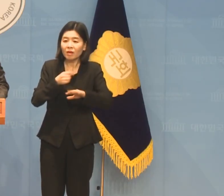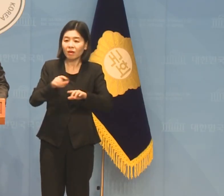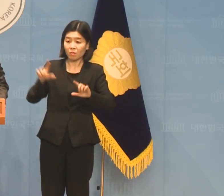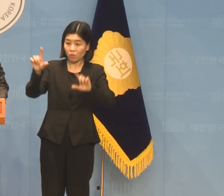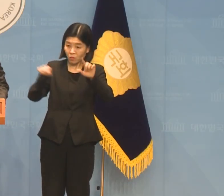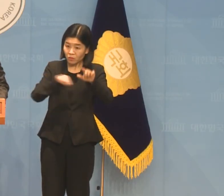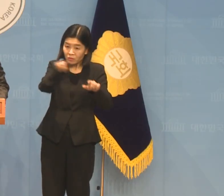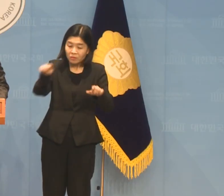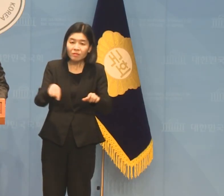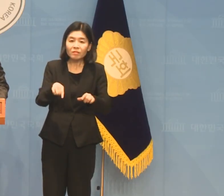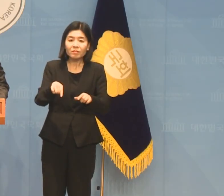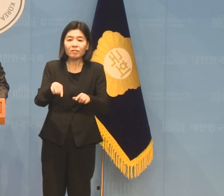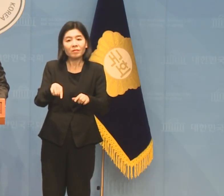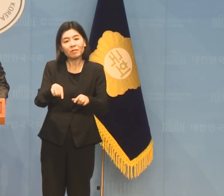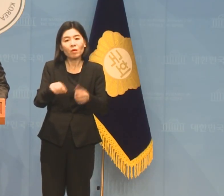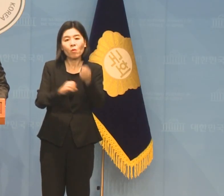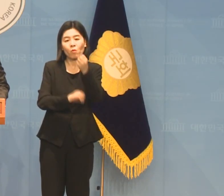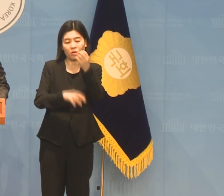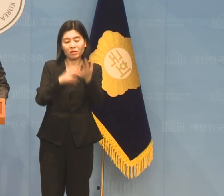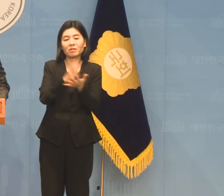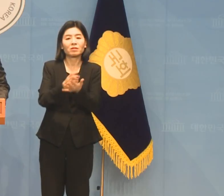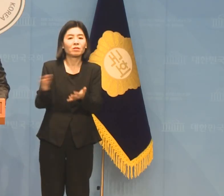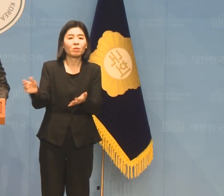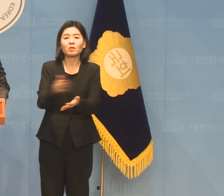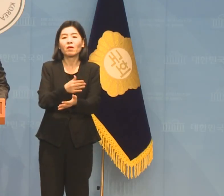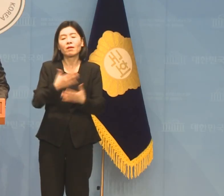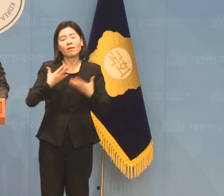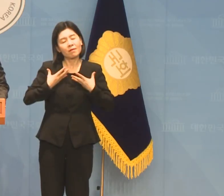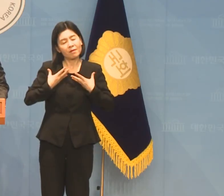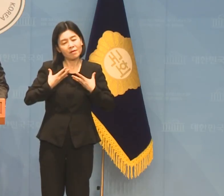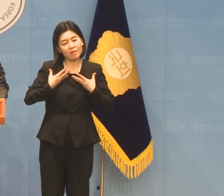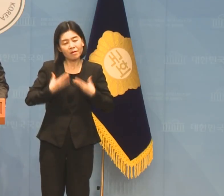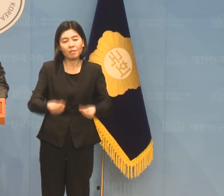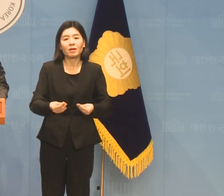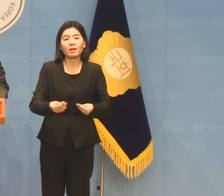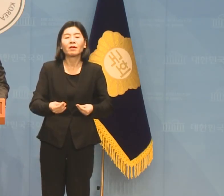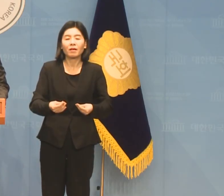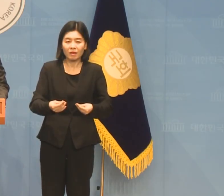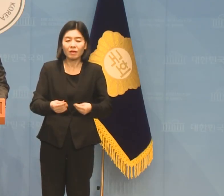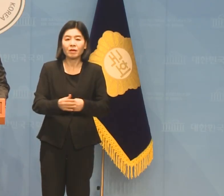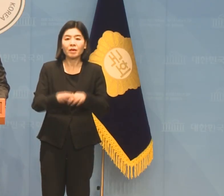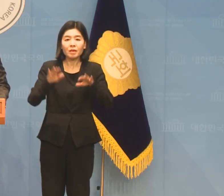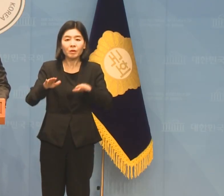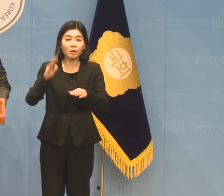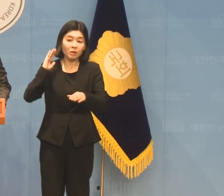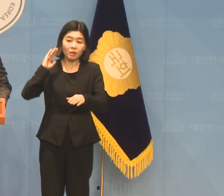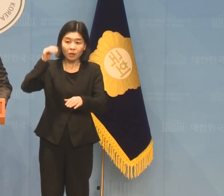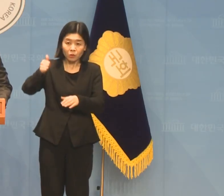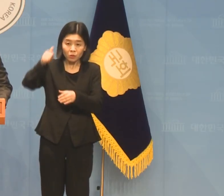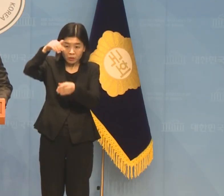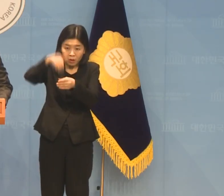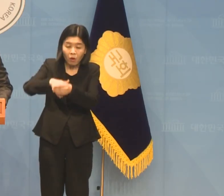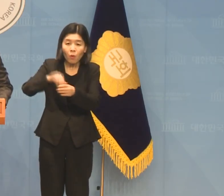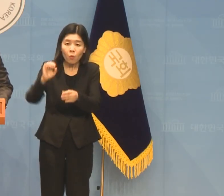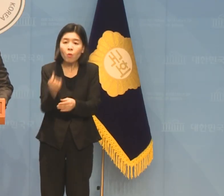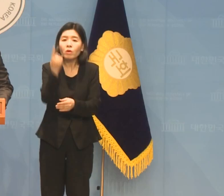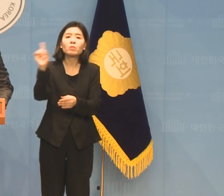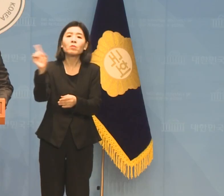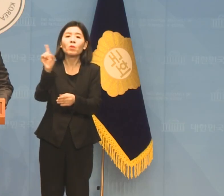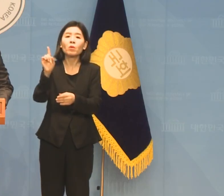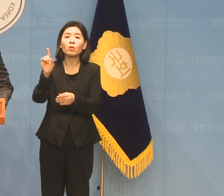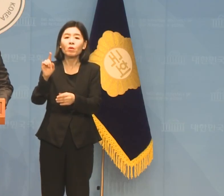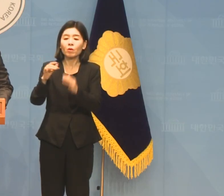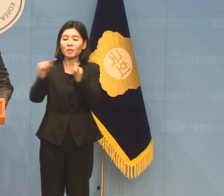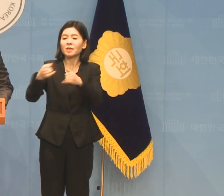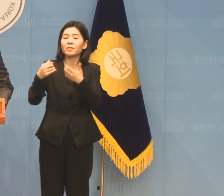지지자들에게 원칙 없는 실망과 좌절을 안겨주고 있을 뿐입니다. 이번 대선은 우리 당이 배출한 대통령이